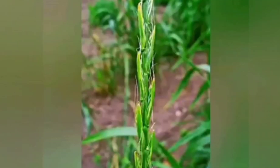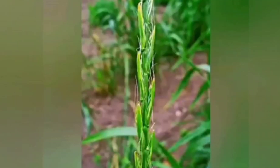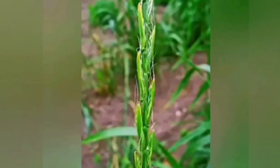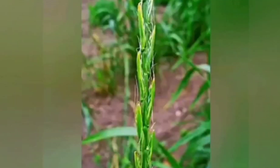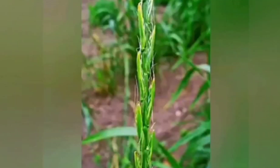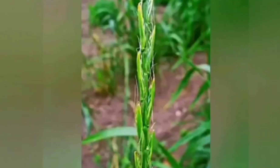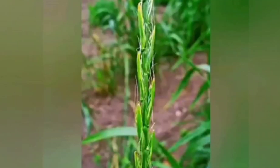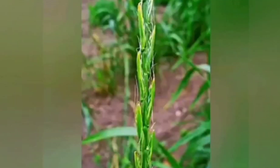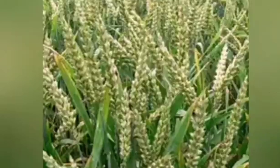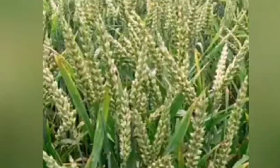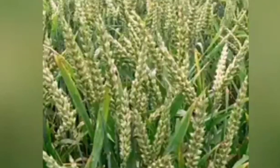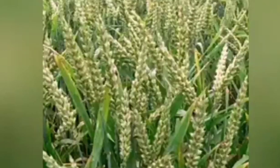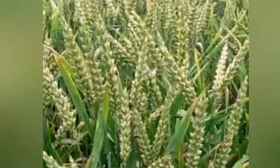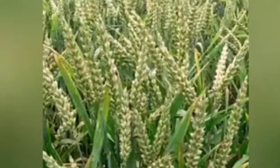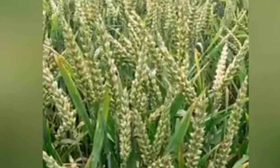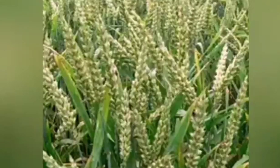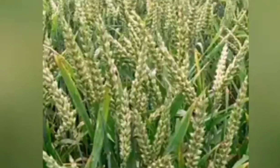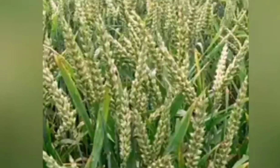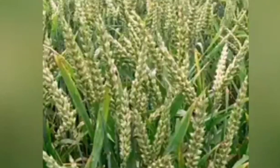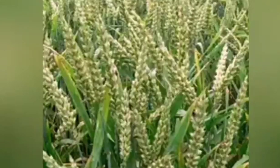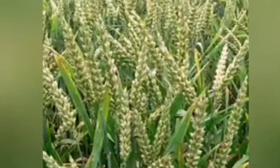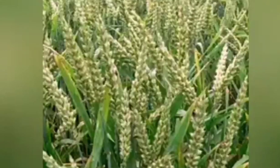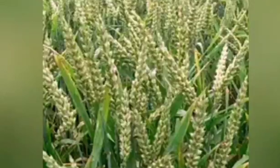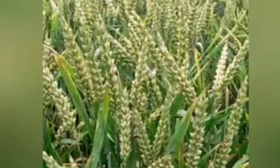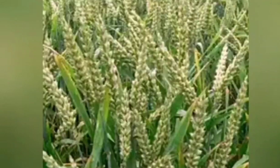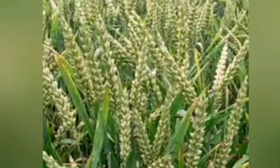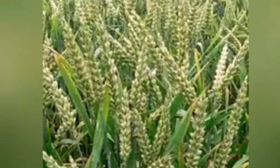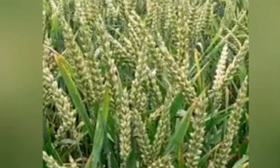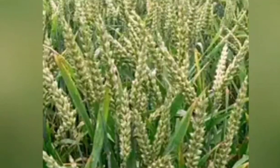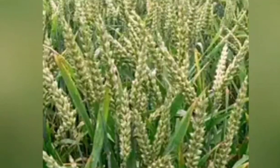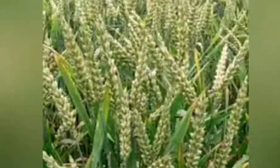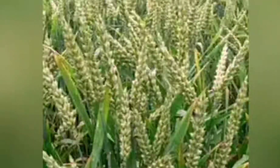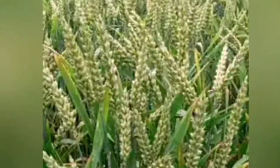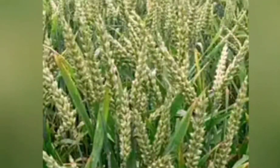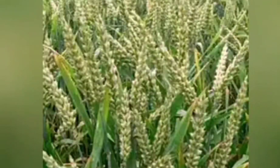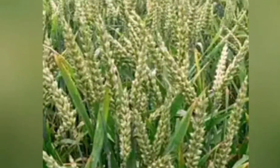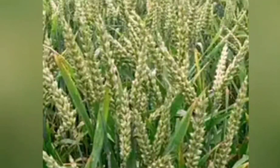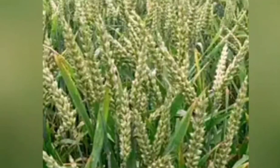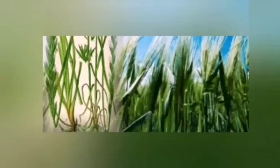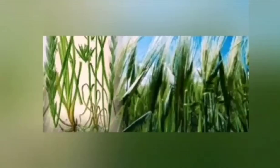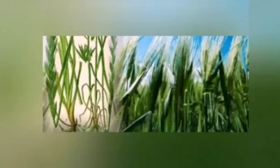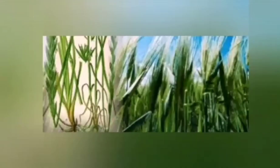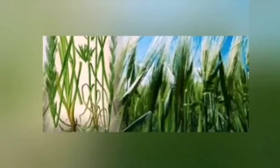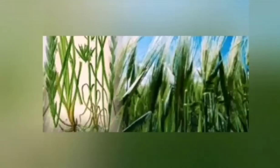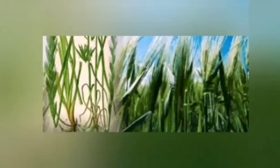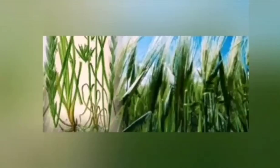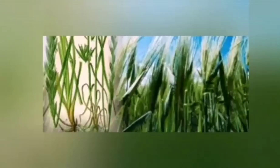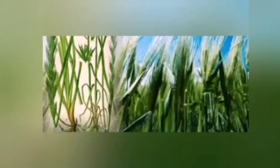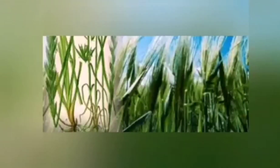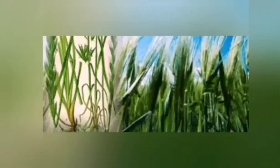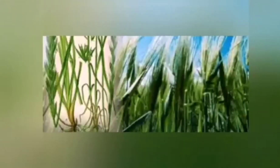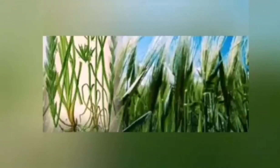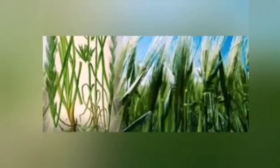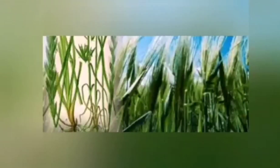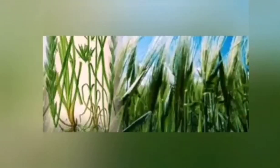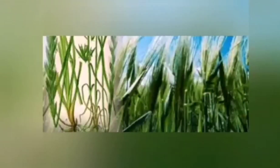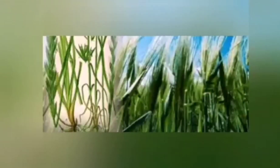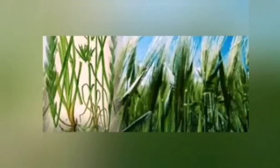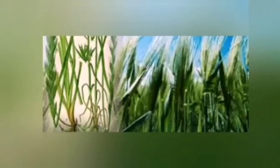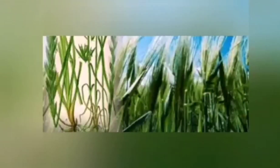é joio e quem é trigo. Como fazem isso é que é muito perigoso, pois muitas pessoas julgam